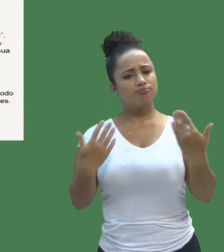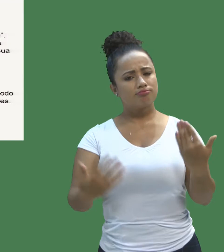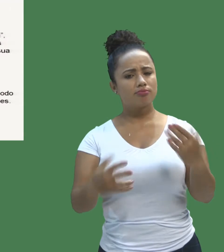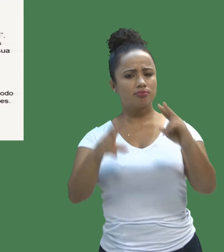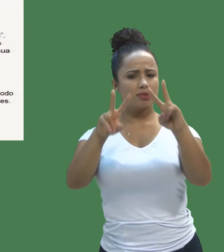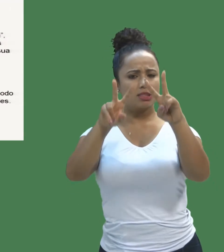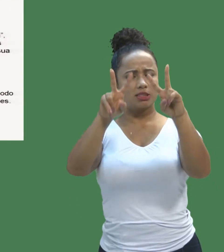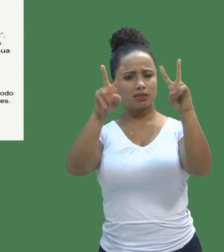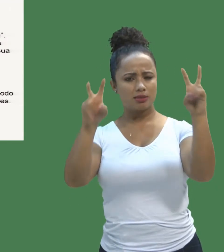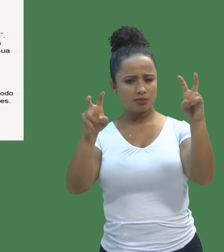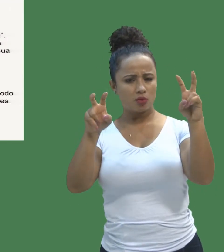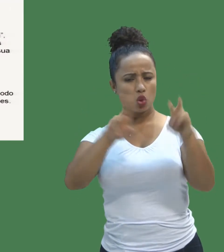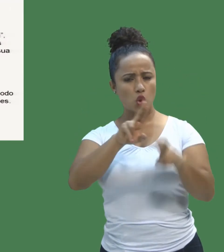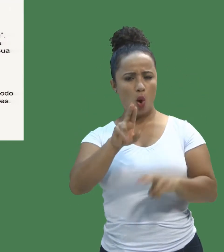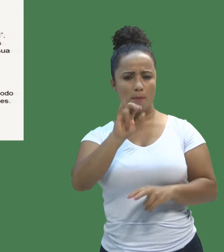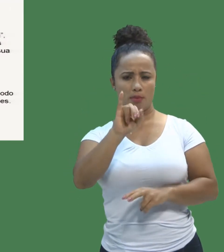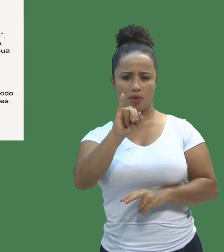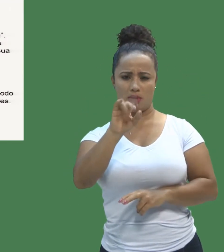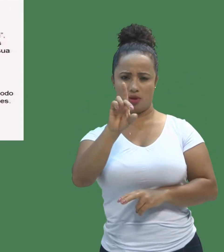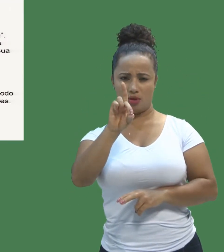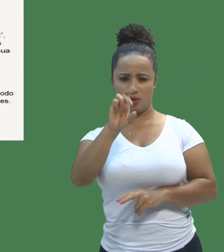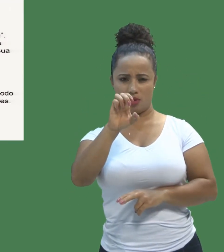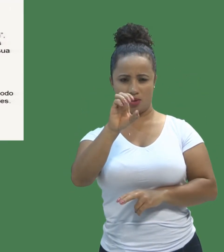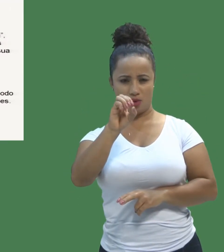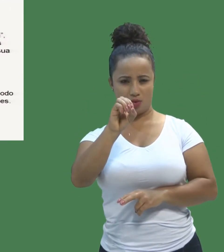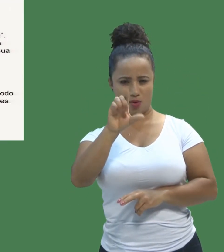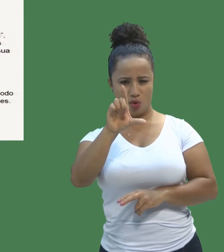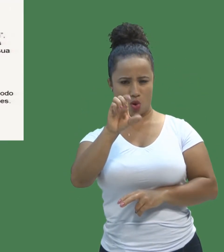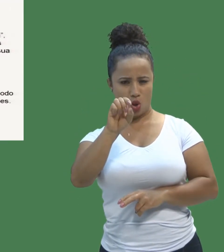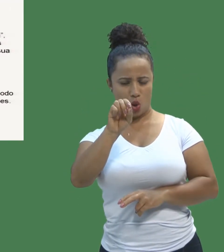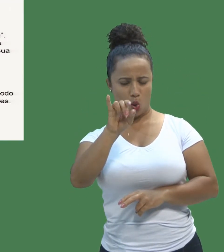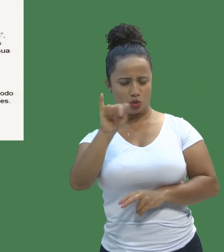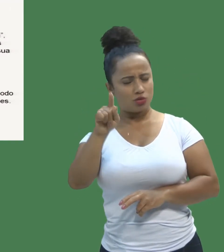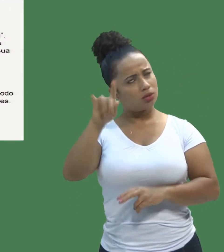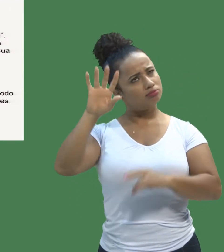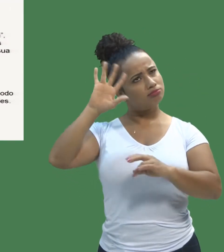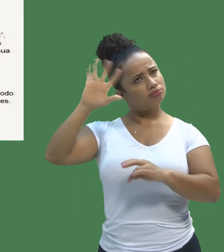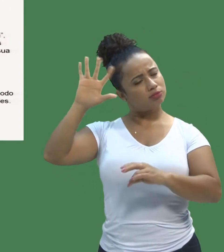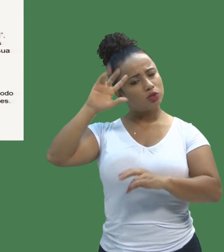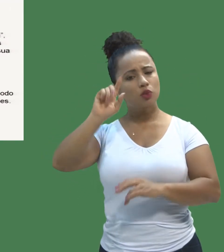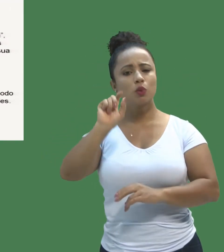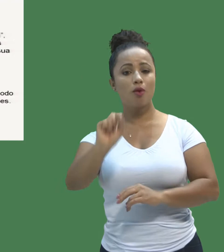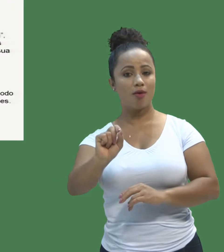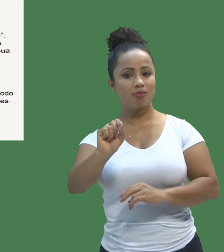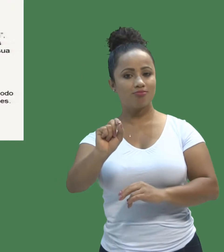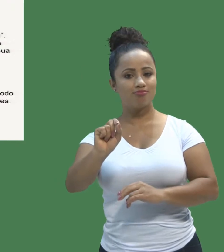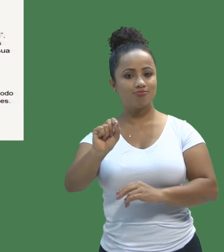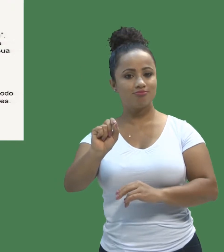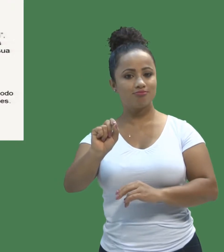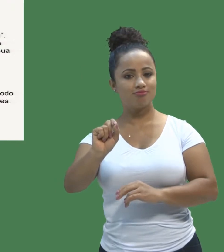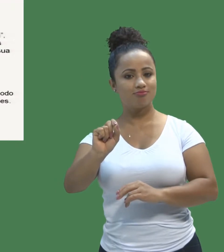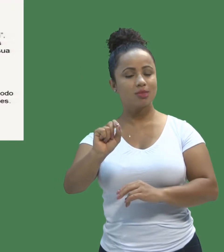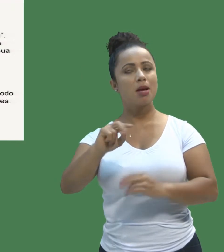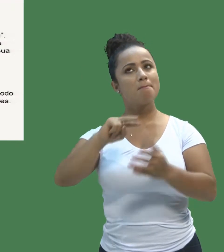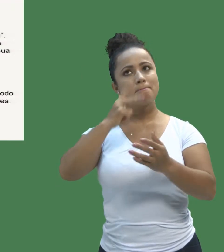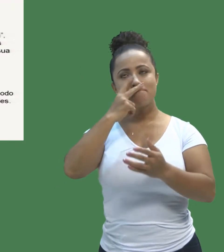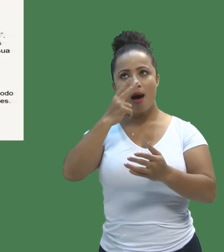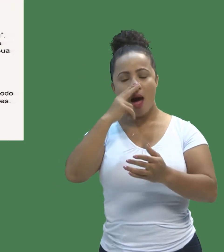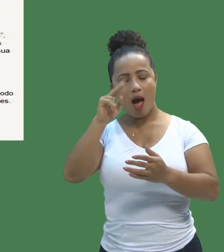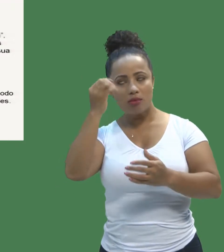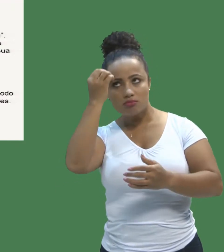Quando se fala em ideologia, o que nos vem logo à mente? Um sistema de